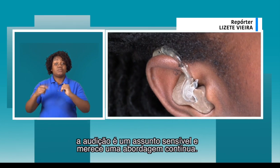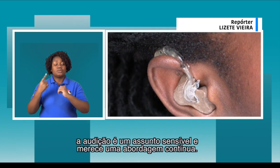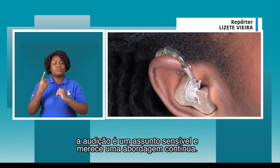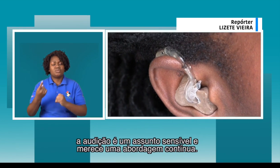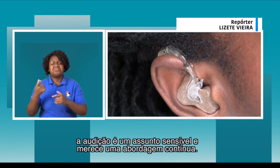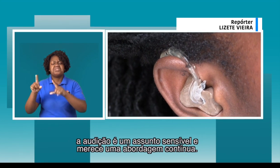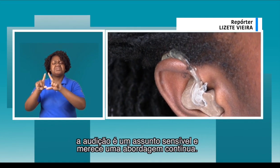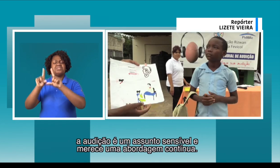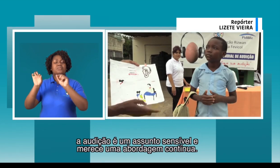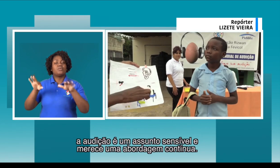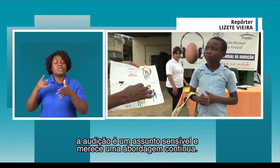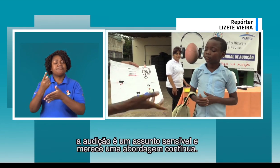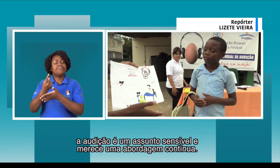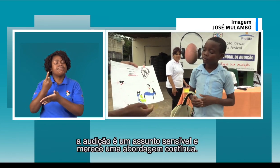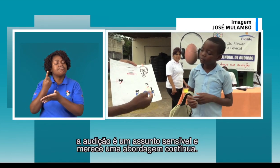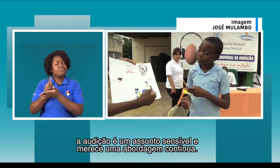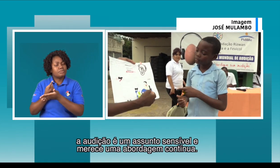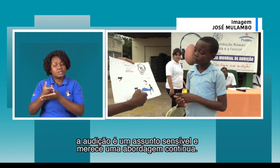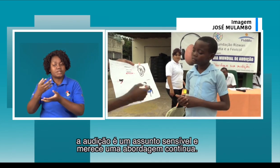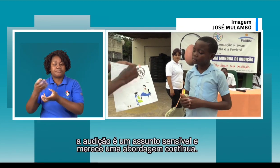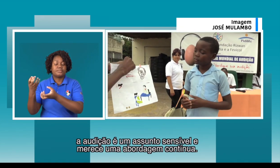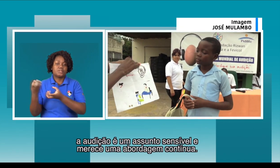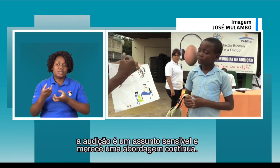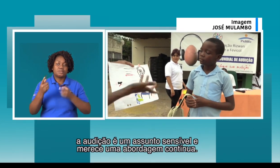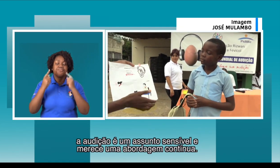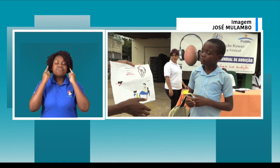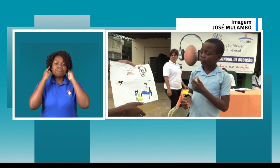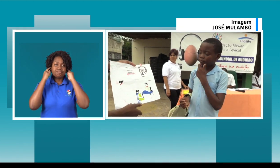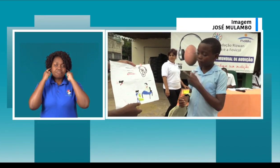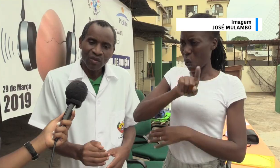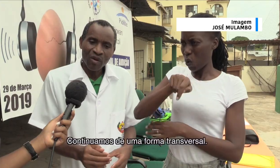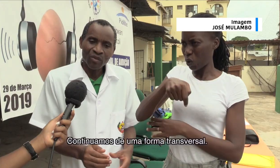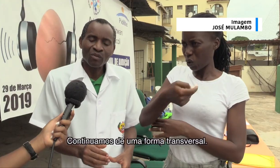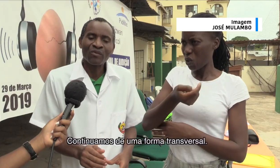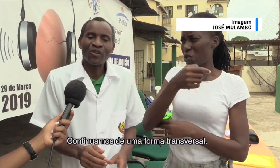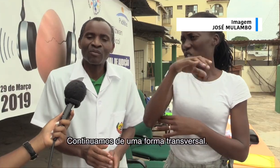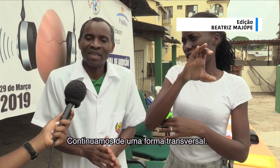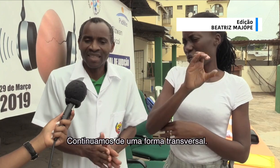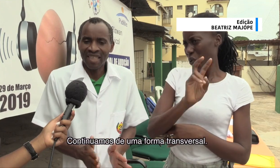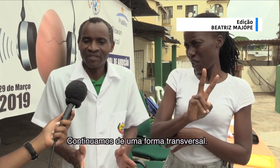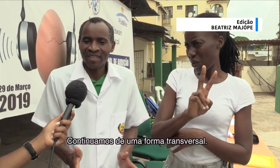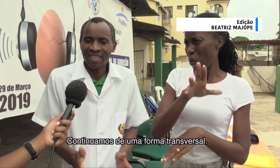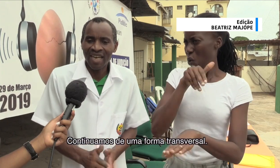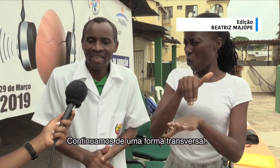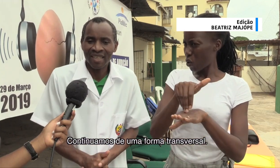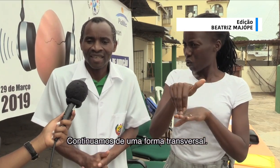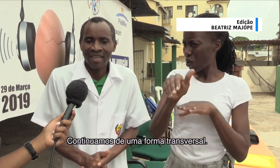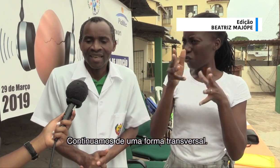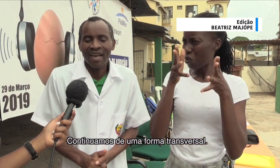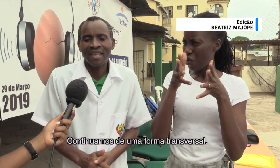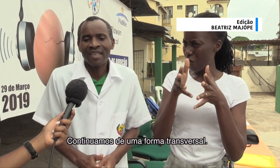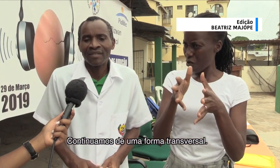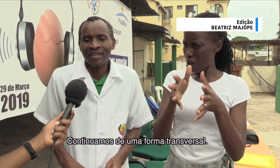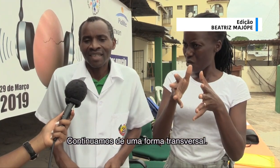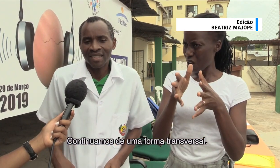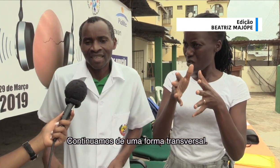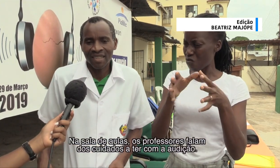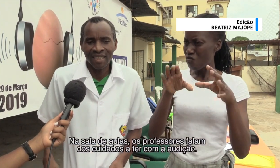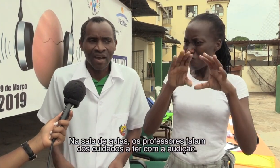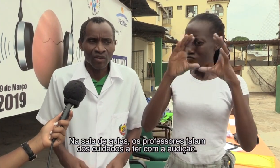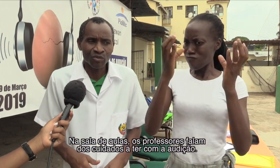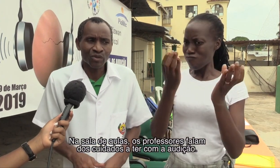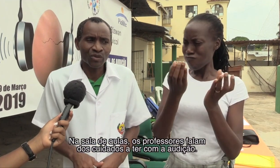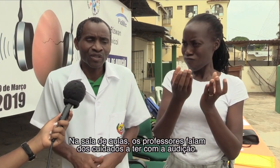é assunto sensível e merece uma abordagem contínua. Continuamos de uma forma transversal a nível